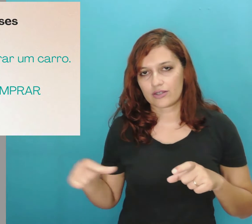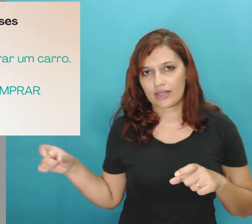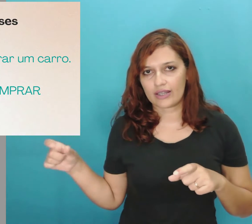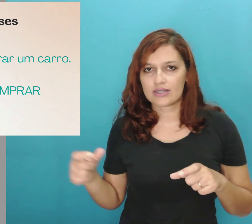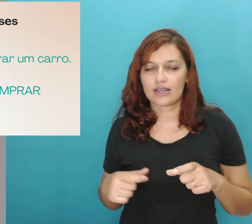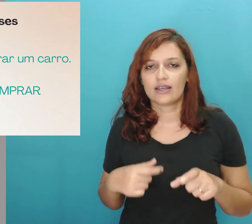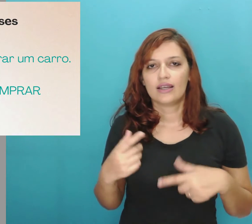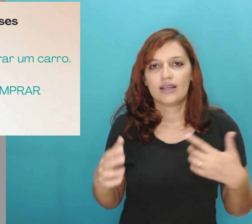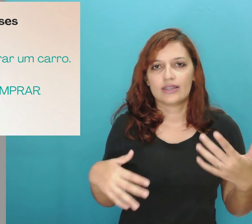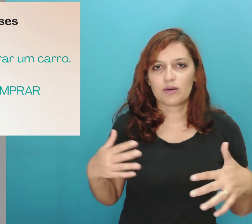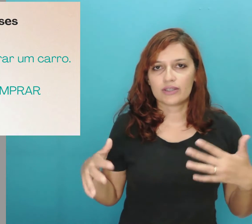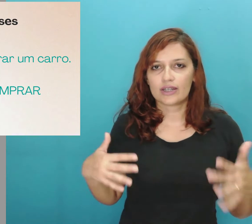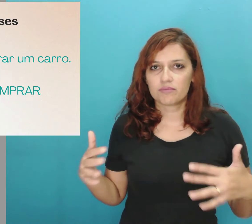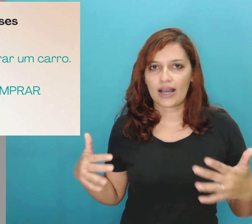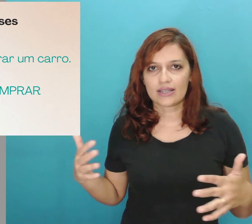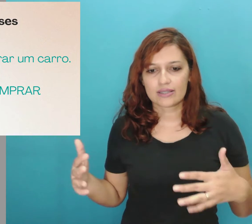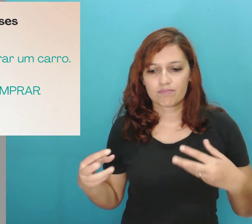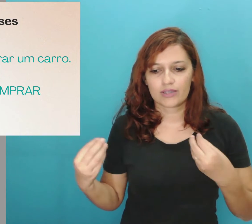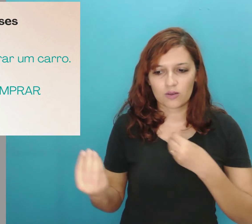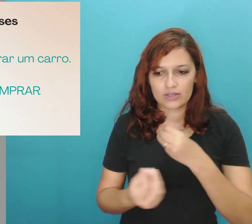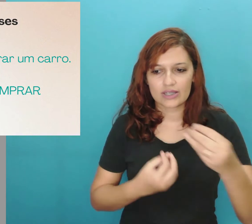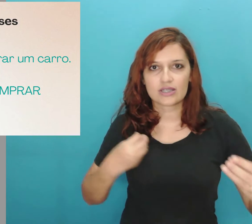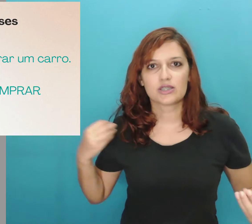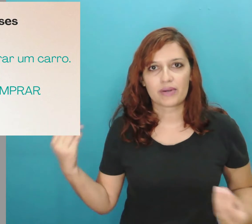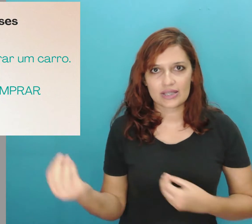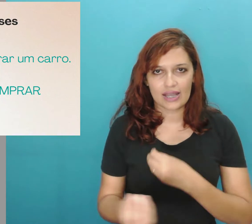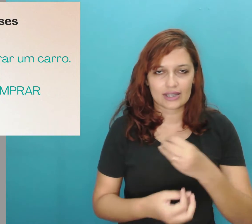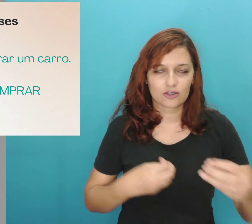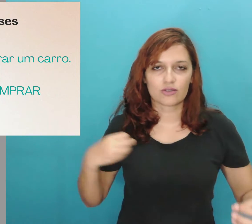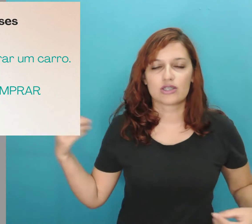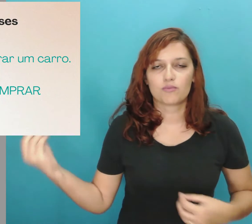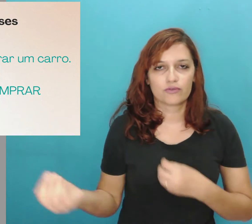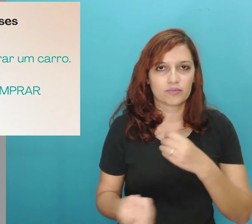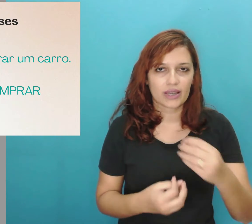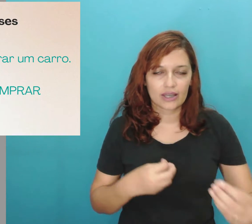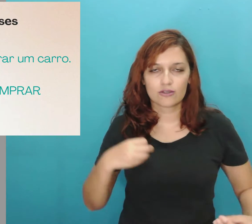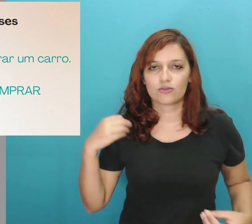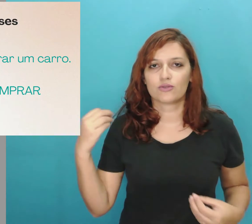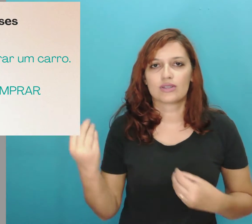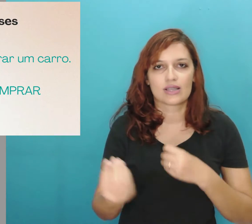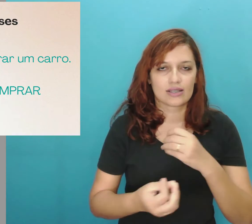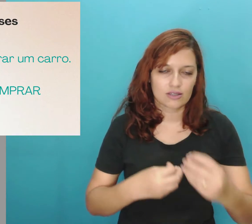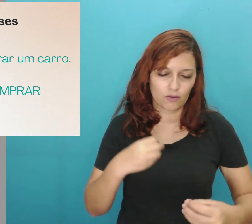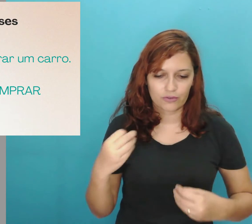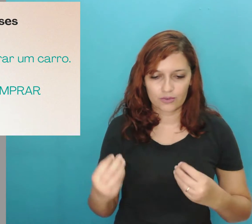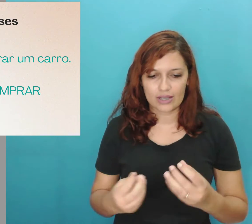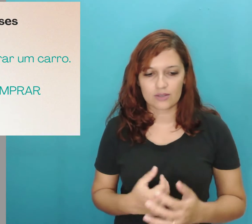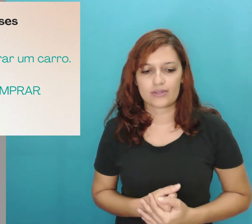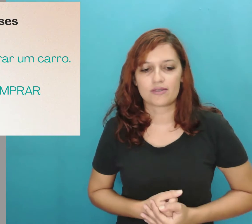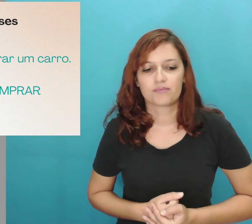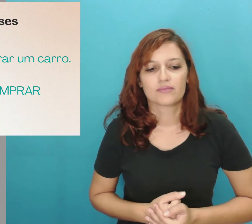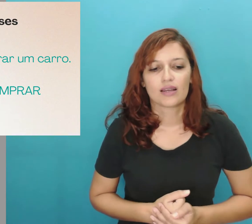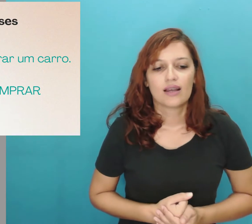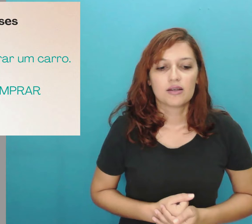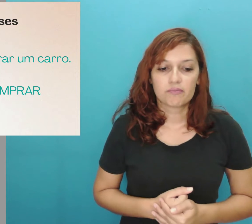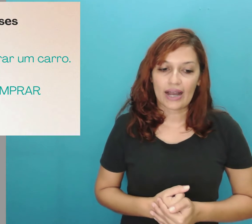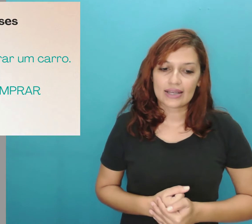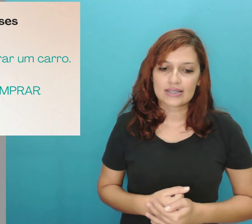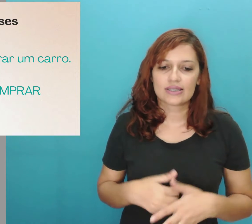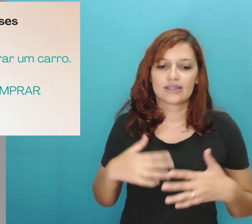quer dizer, da maneira mais que conseguisse expressar, né, todo esse movimento, todas as configurações. Mas